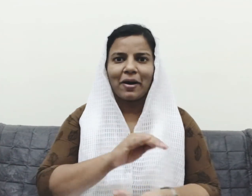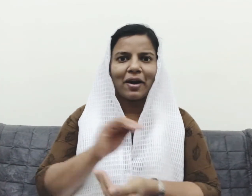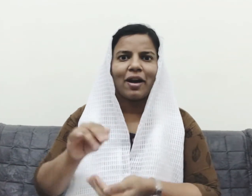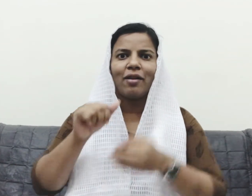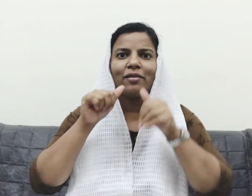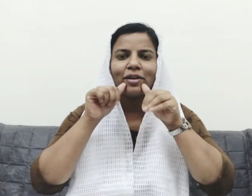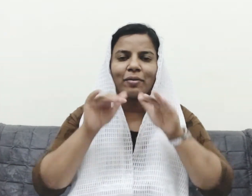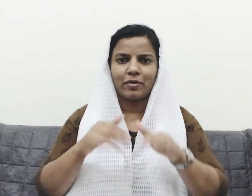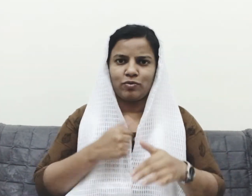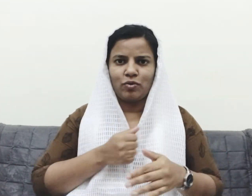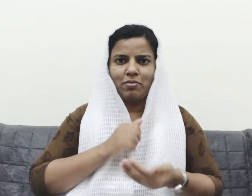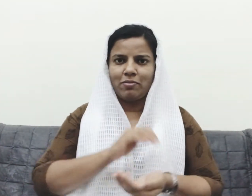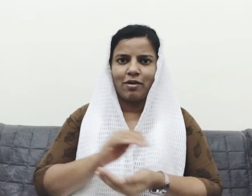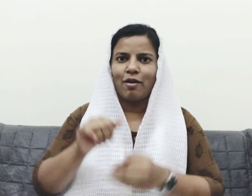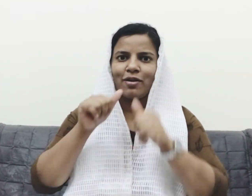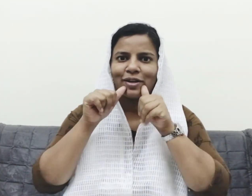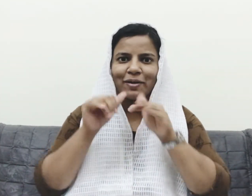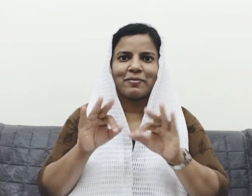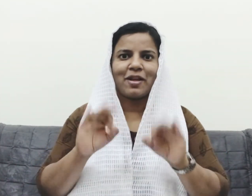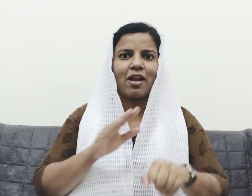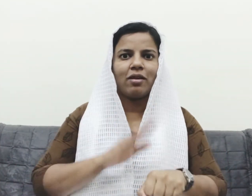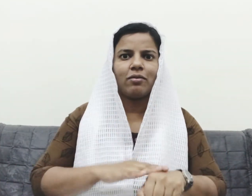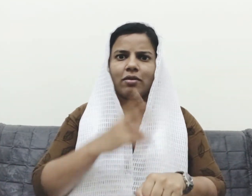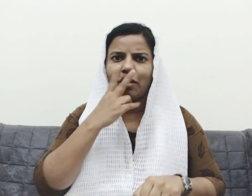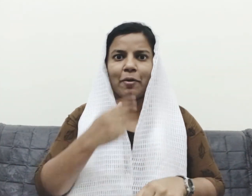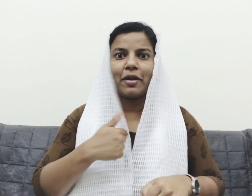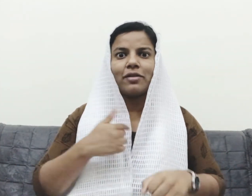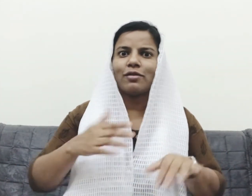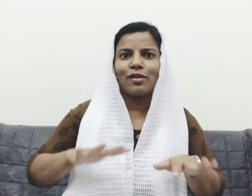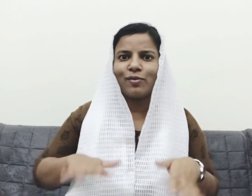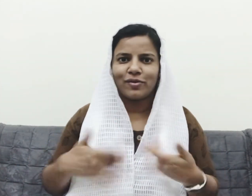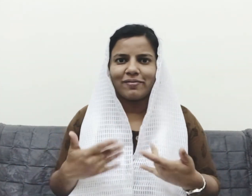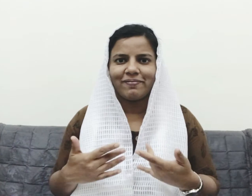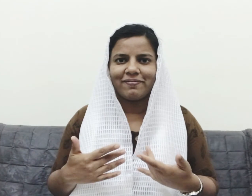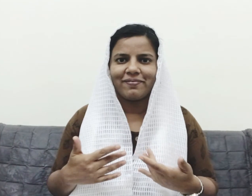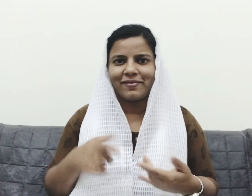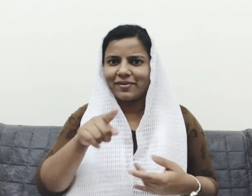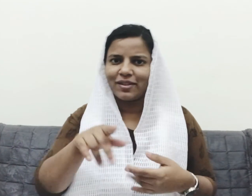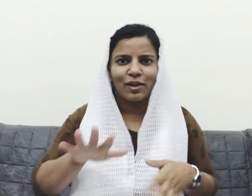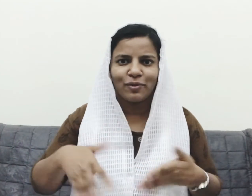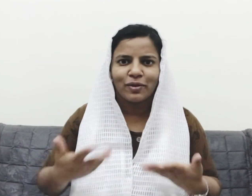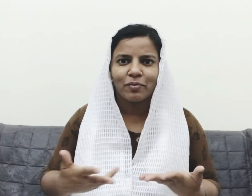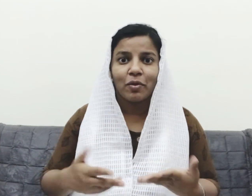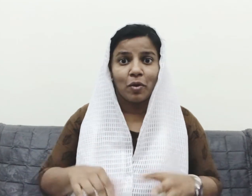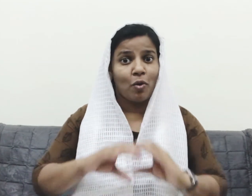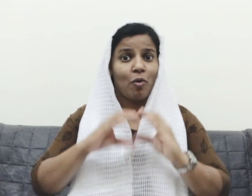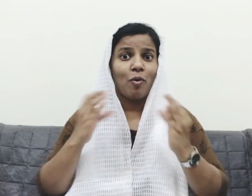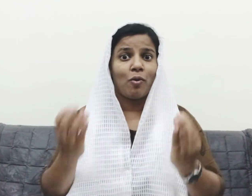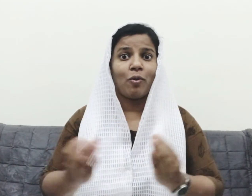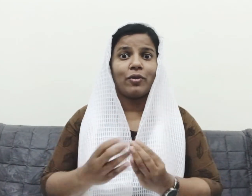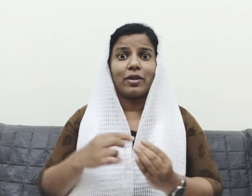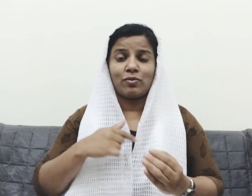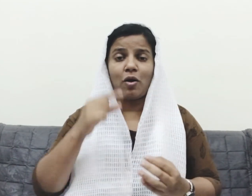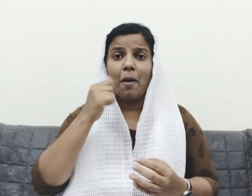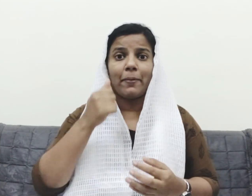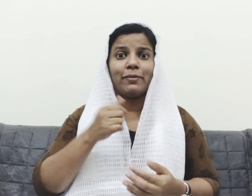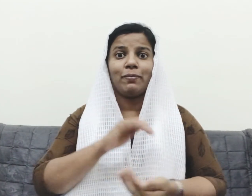കാണുമ്പോൾ, എൻ്റെ മക്കൾ നല്ല അനുഭവത്തിൽ വരുന്നത് കാണുമ്പോൾ എനിക്ക് സന്തോഷമാണ്. അപ്പോൾ ഈ ലോകത്തിലെ അപ്പനായ എനിക്ക് അങ്ങനെ ഉണ്ടെങ്കിൽ